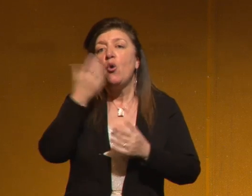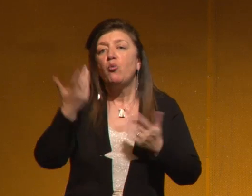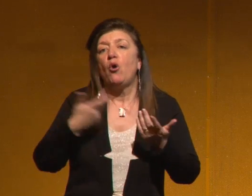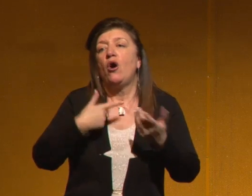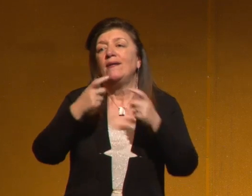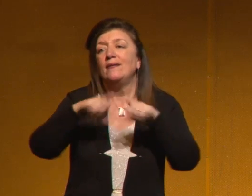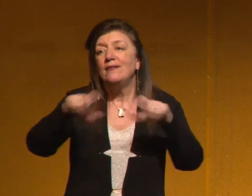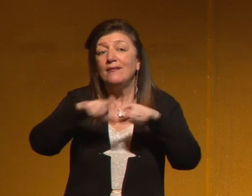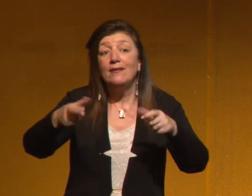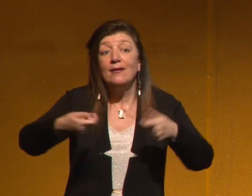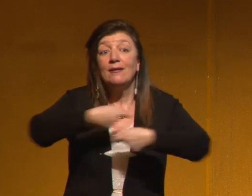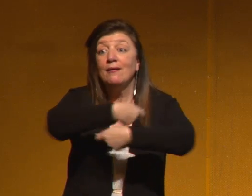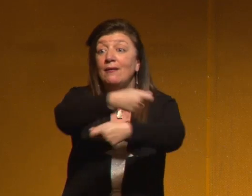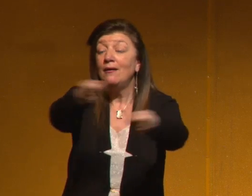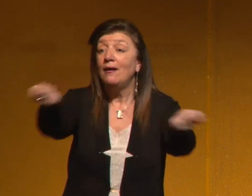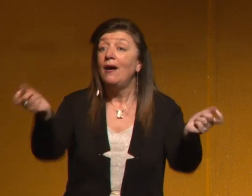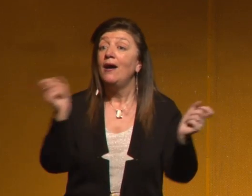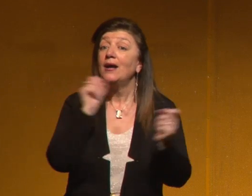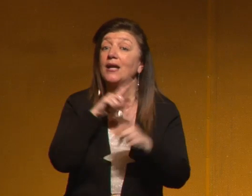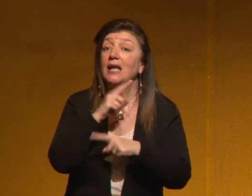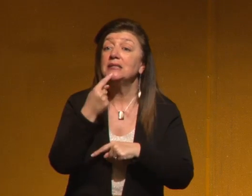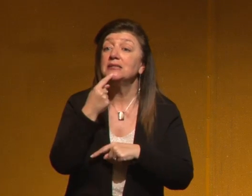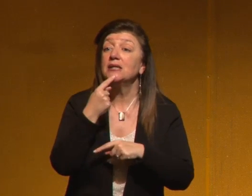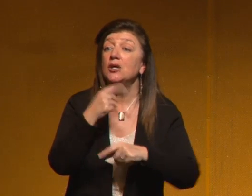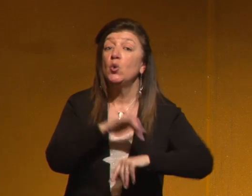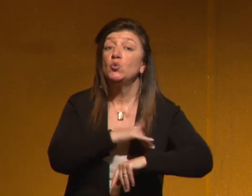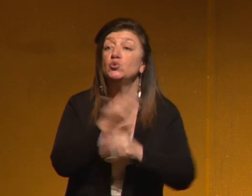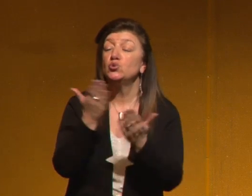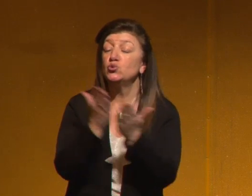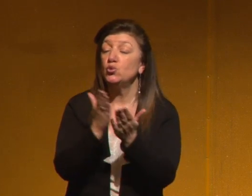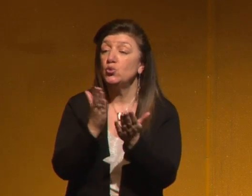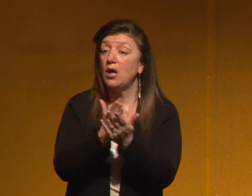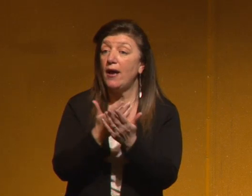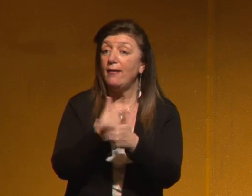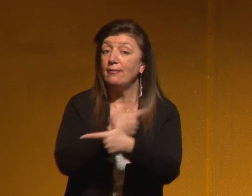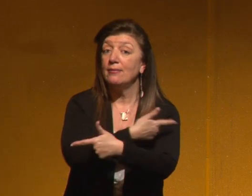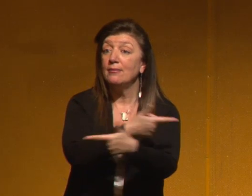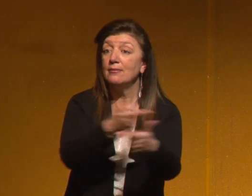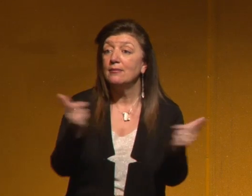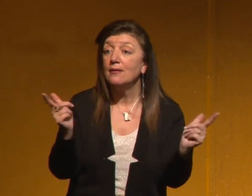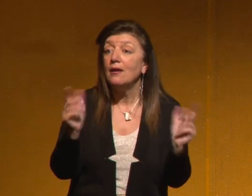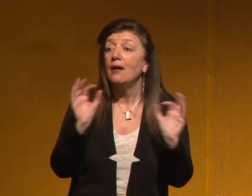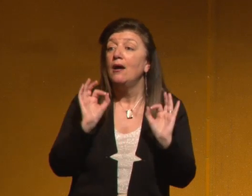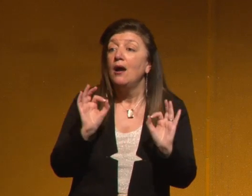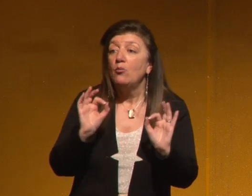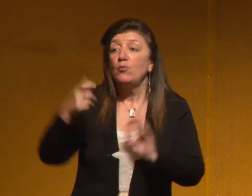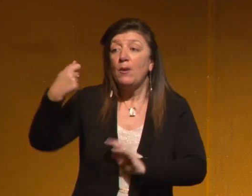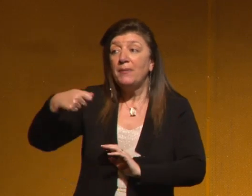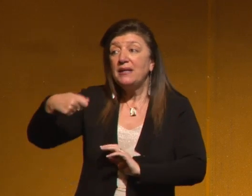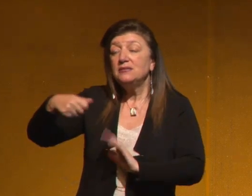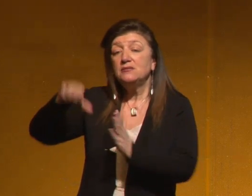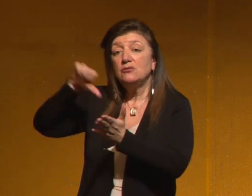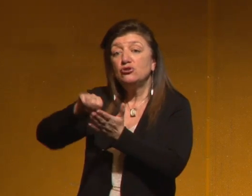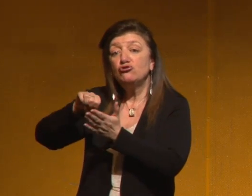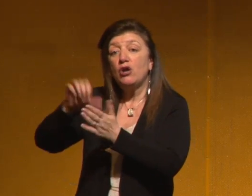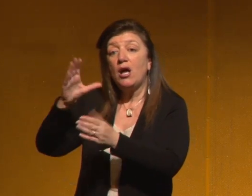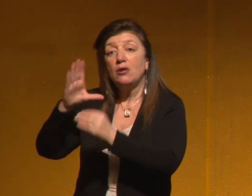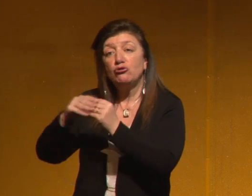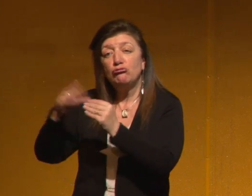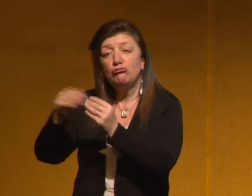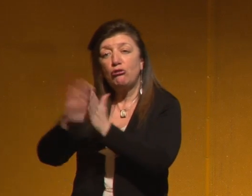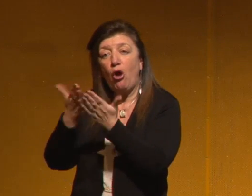lettura per gli studenti perché questo me lo faceva notare il presidente del centro per il libro dicendo